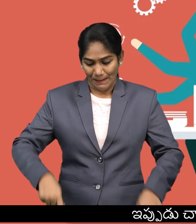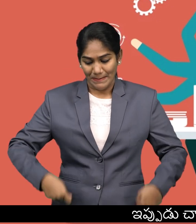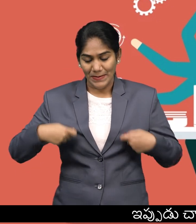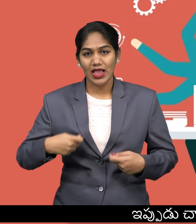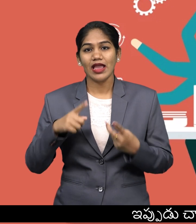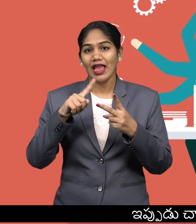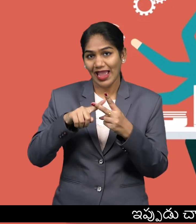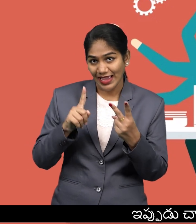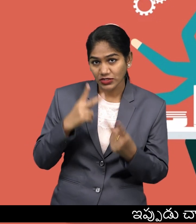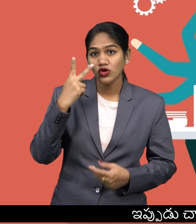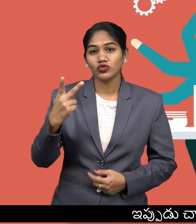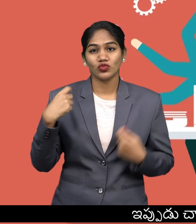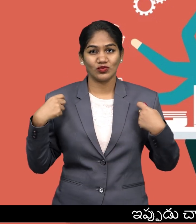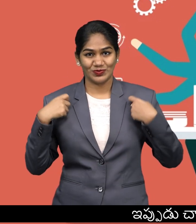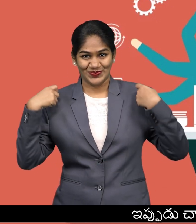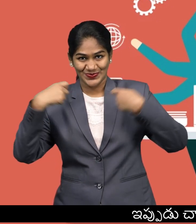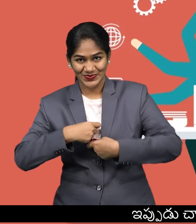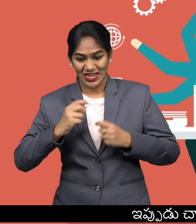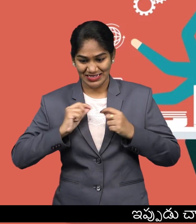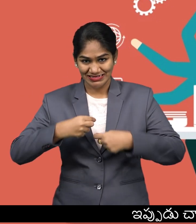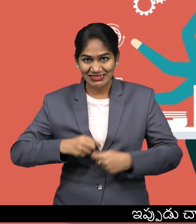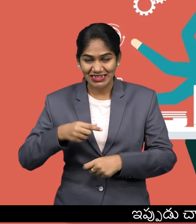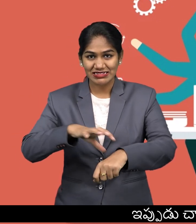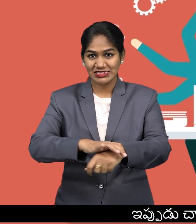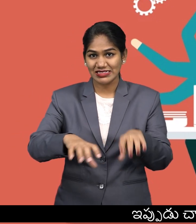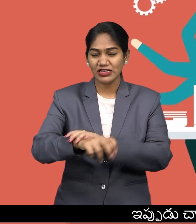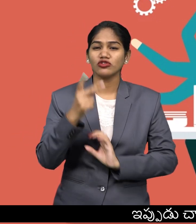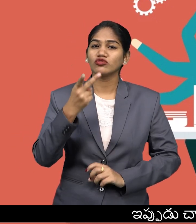ఇప్పుడు చాలా షర్ట్లు ఉన్నాయని,